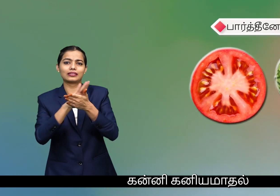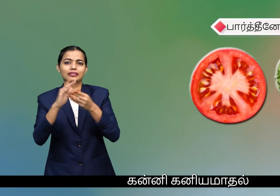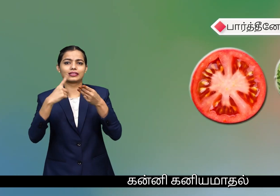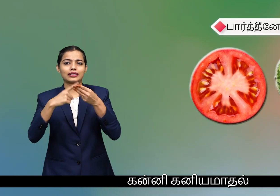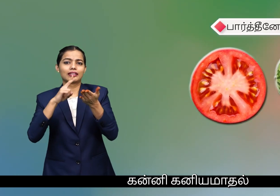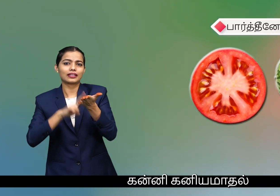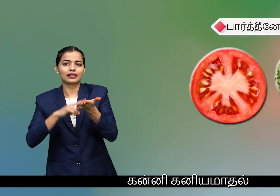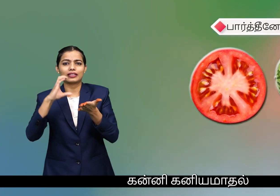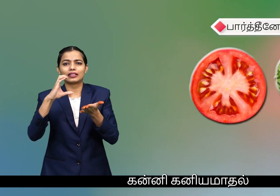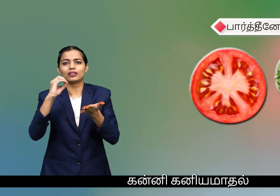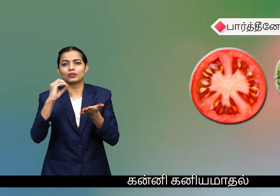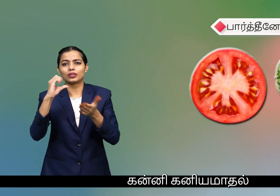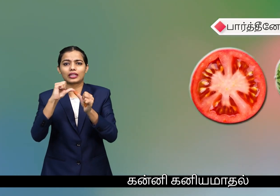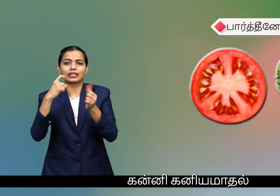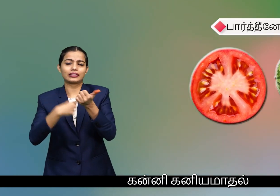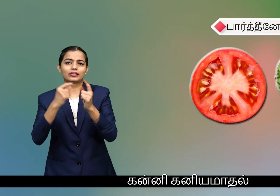கனியமாதல்,